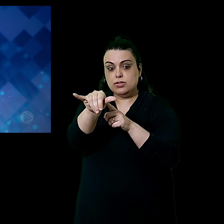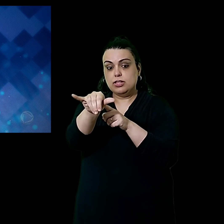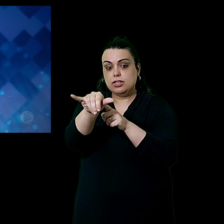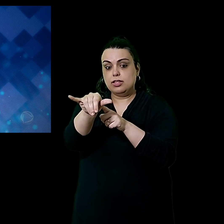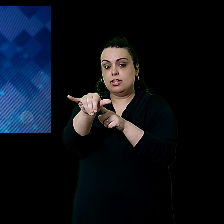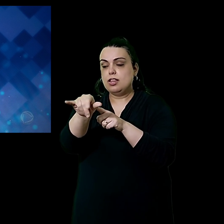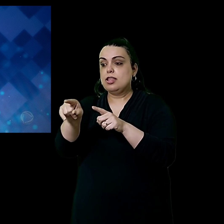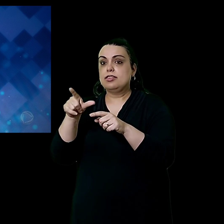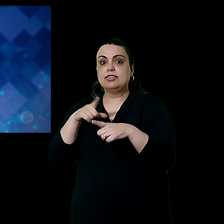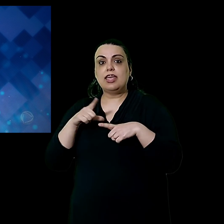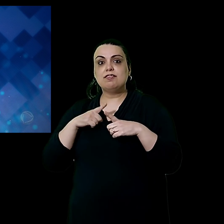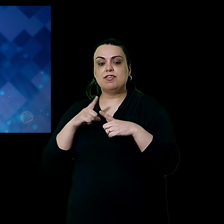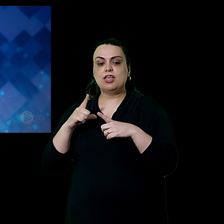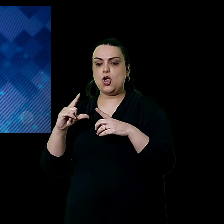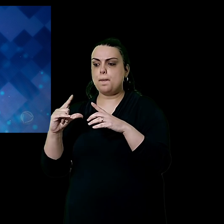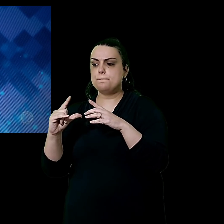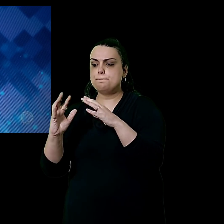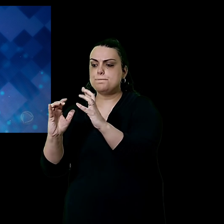o